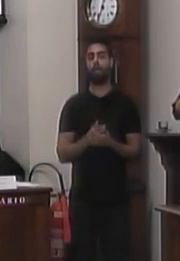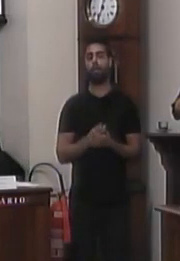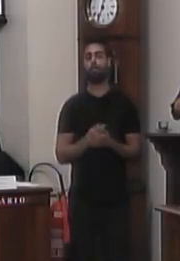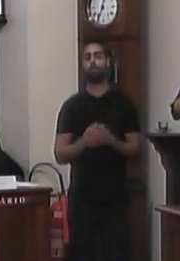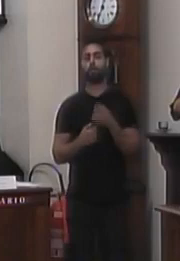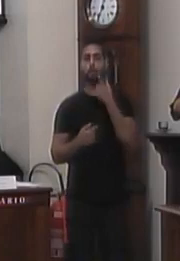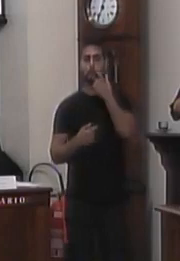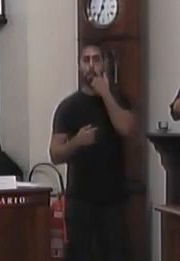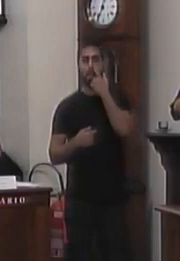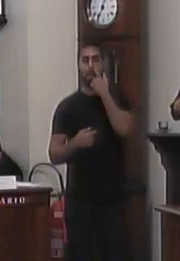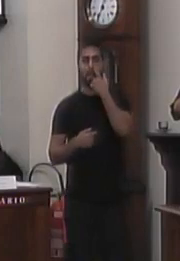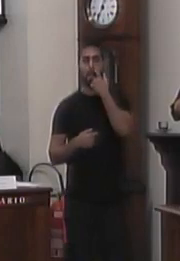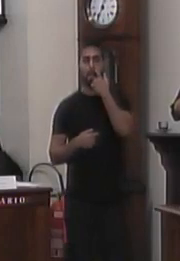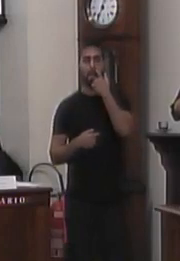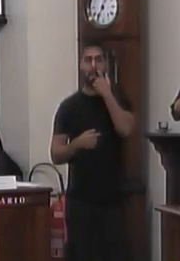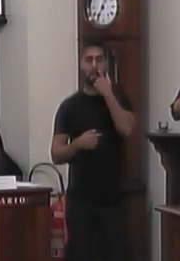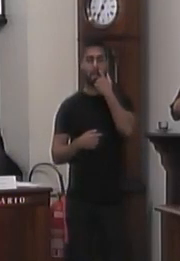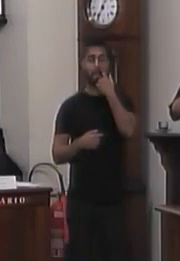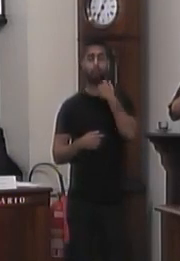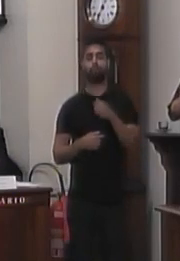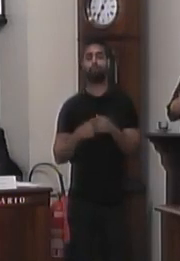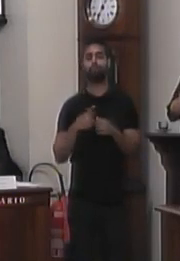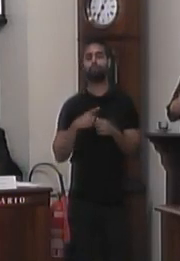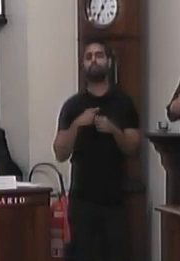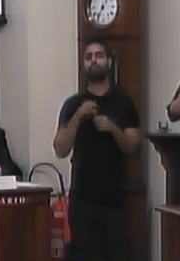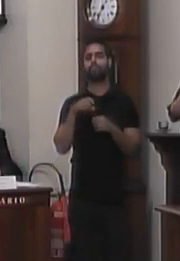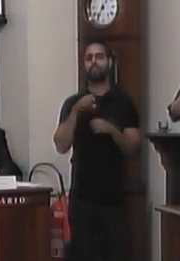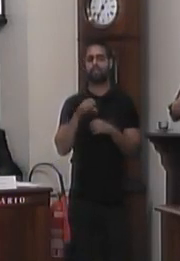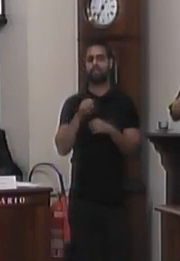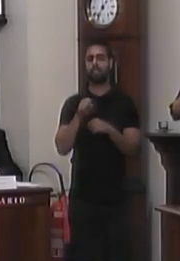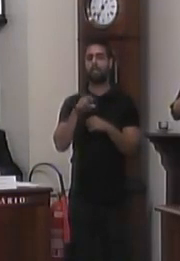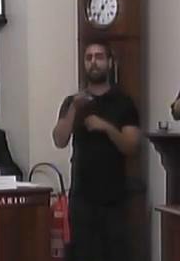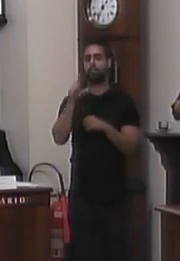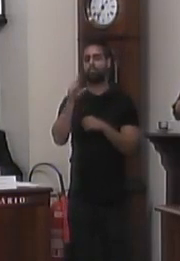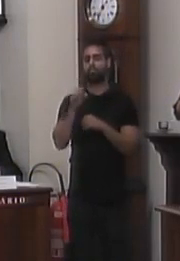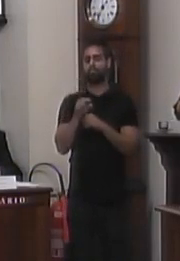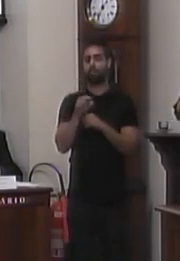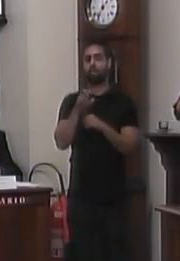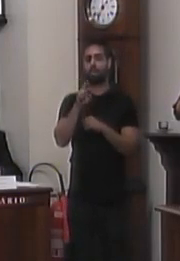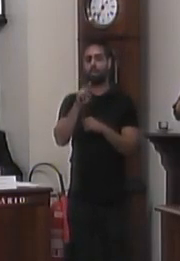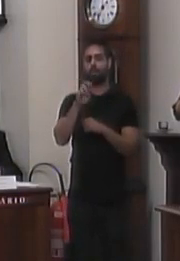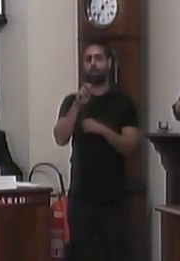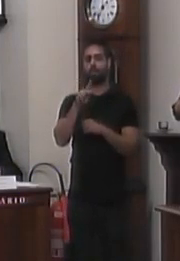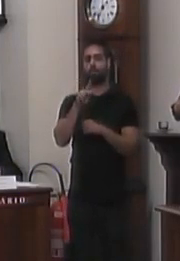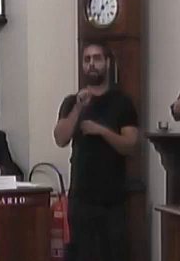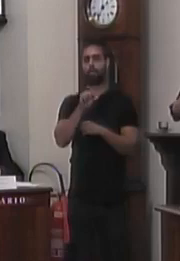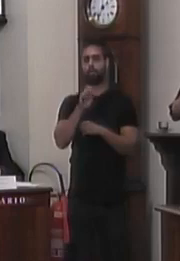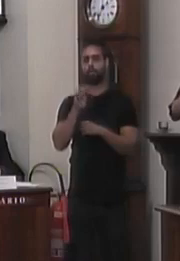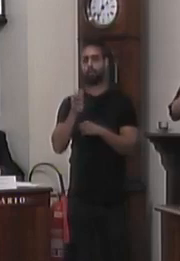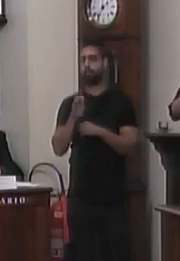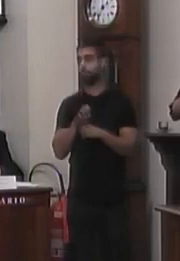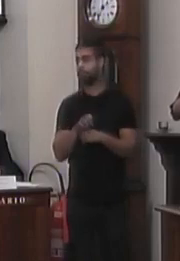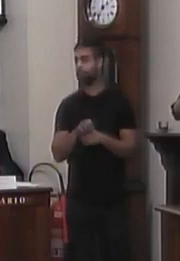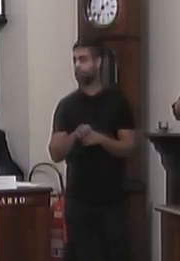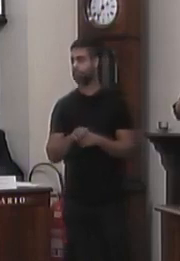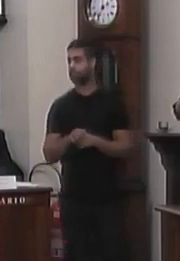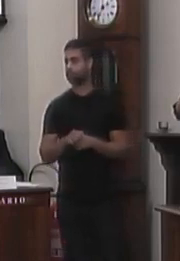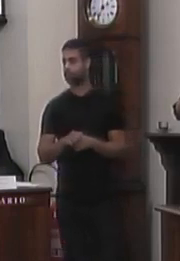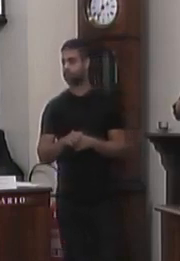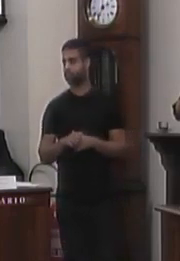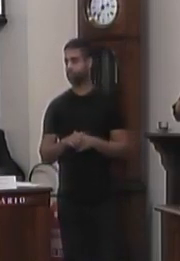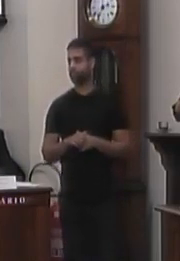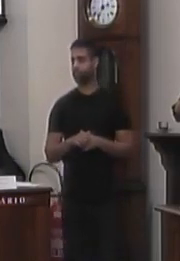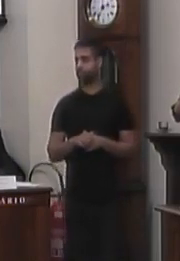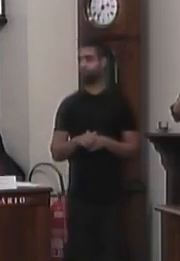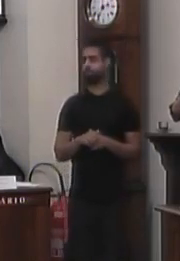porque vem caindo substancialmente alguns repasses aí durante o ano. E a